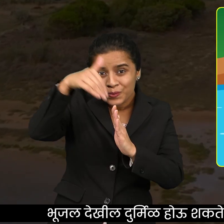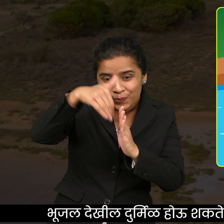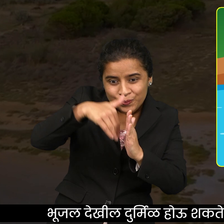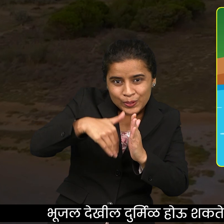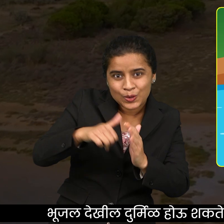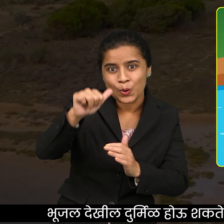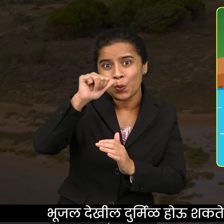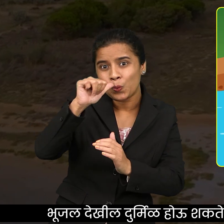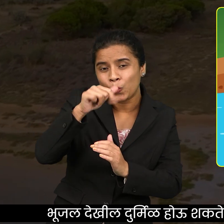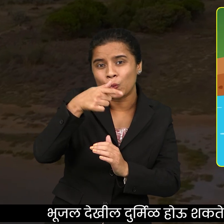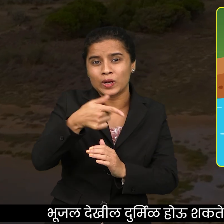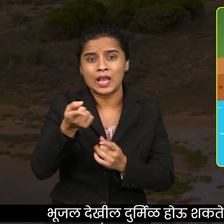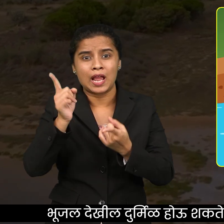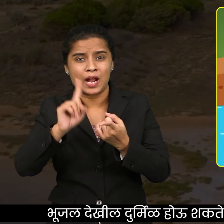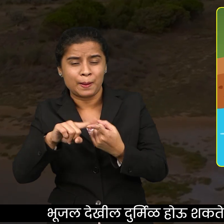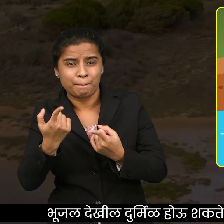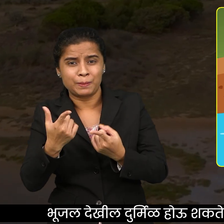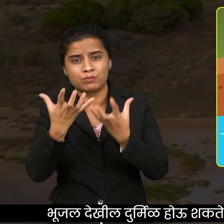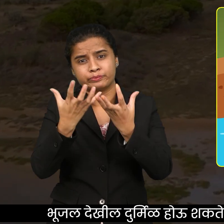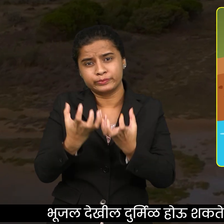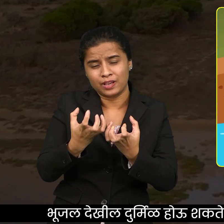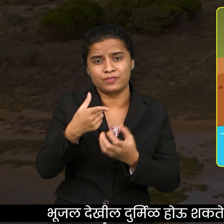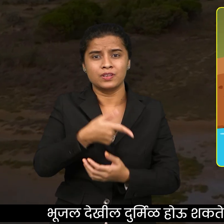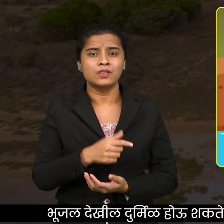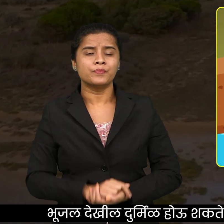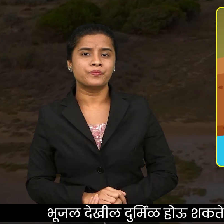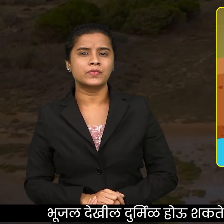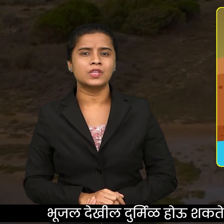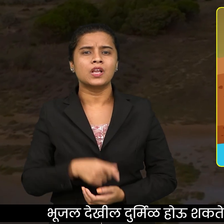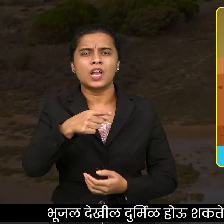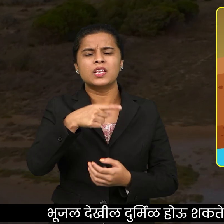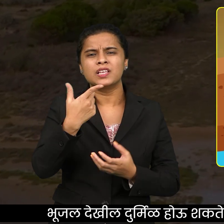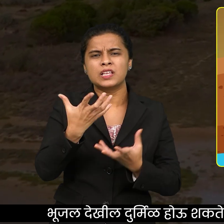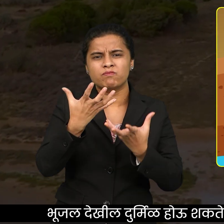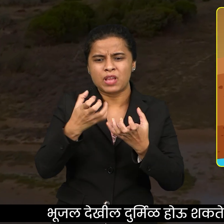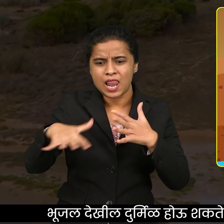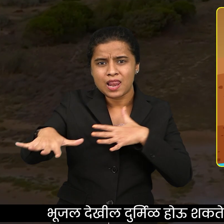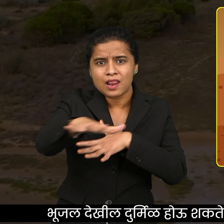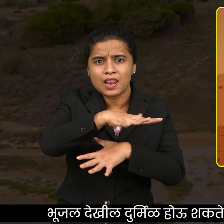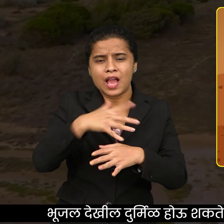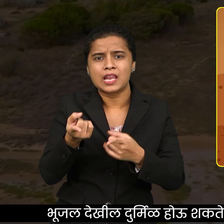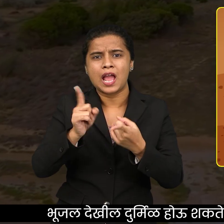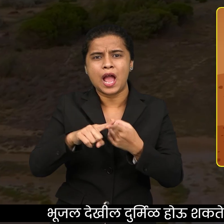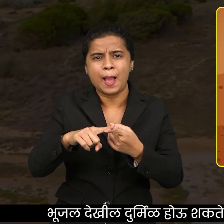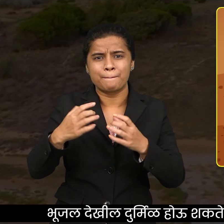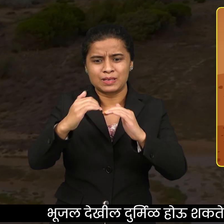भूजल देखील दुर्मिळ होऊ शकते, ज्यामुळे दुष्काळ पडण्याची शक्यता असते.